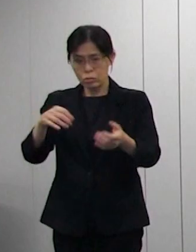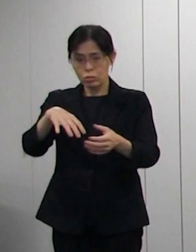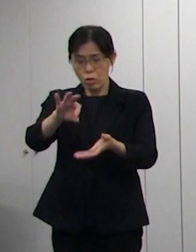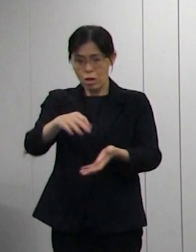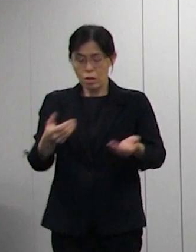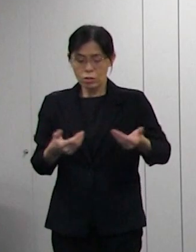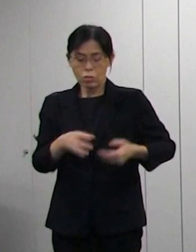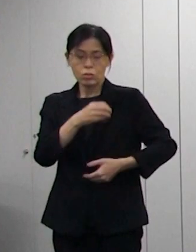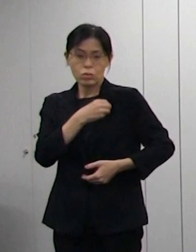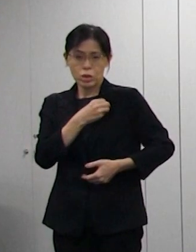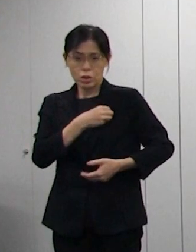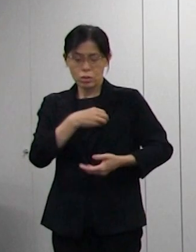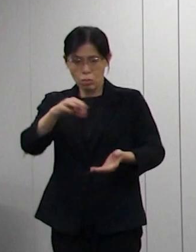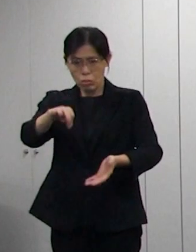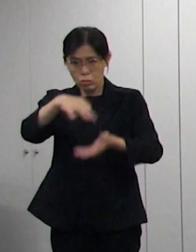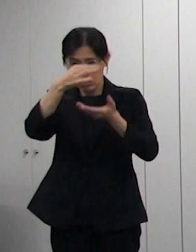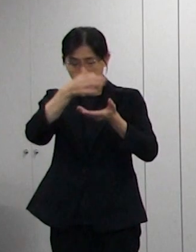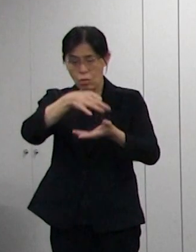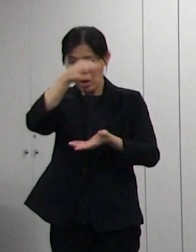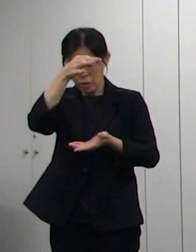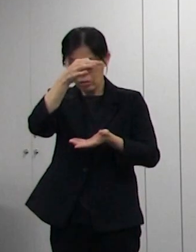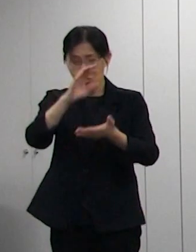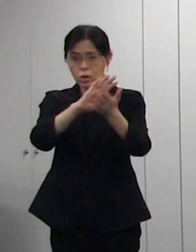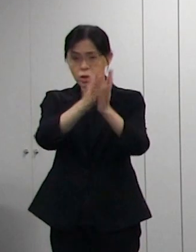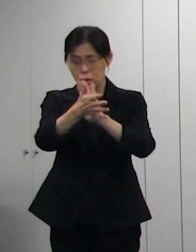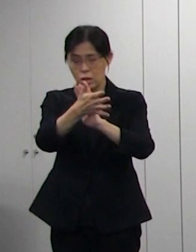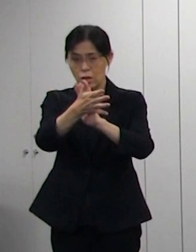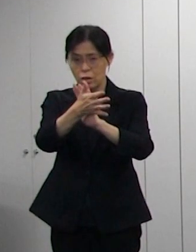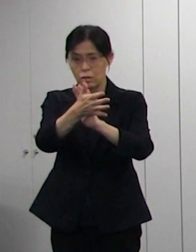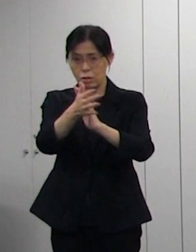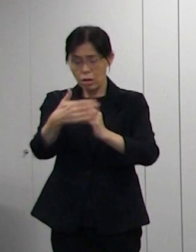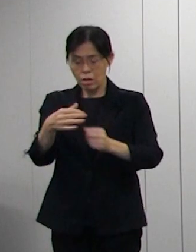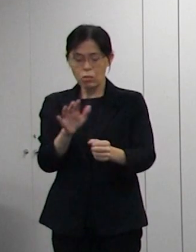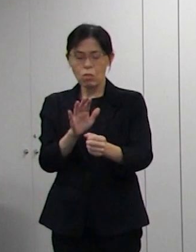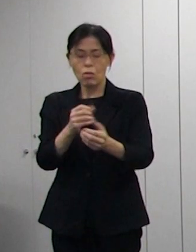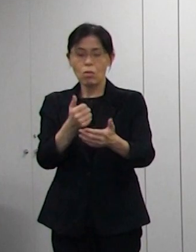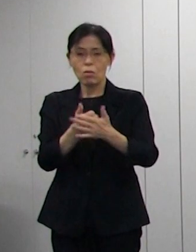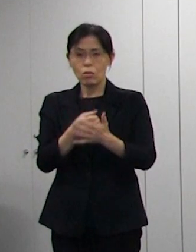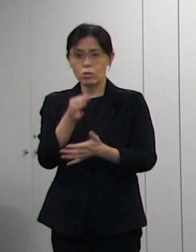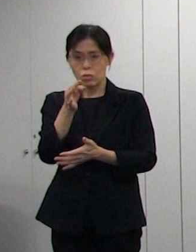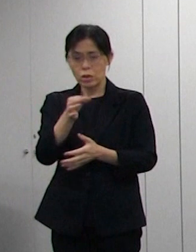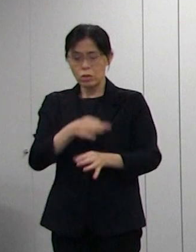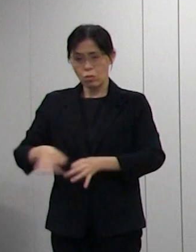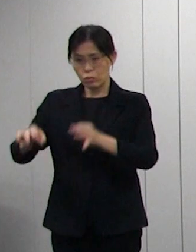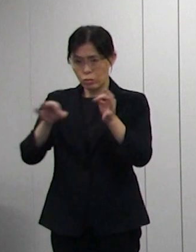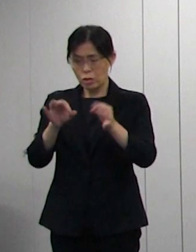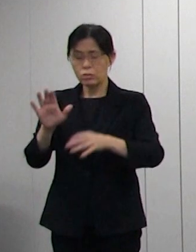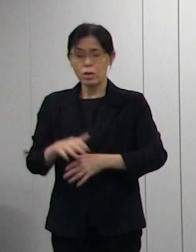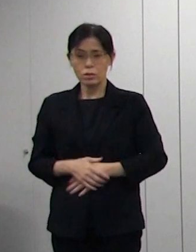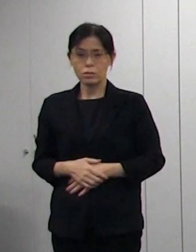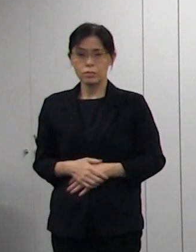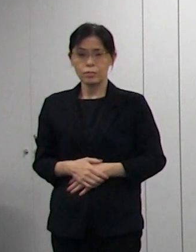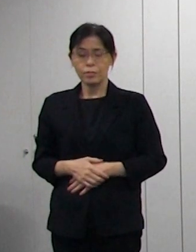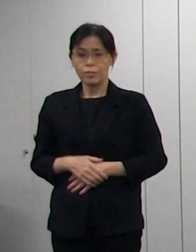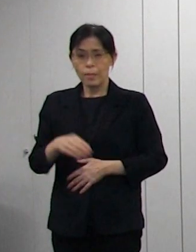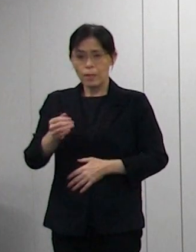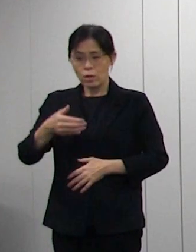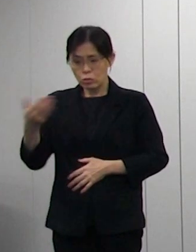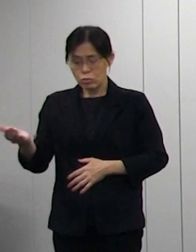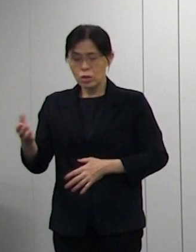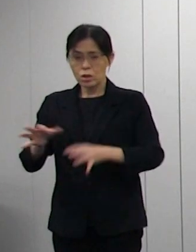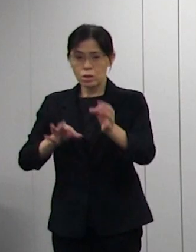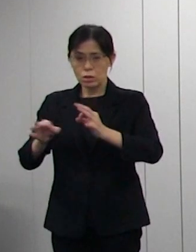携し下借りにかかる補助金のかさ上げを行うものであります。次に商工費